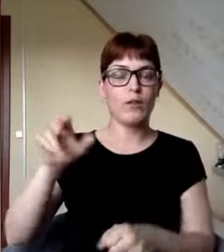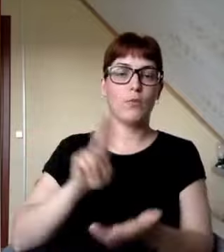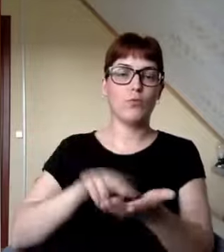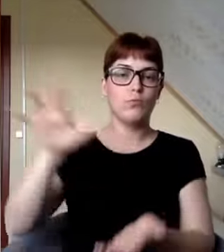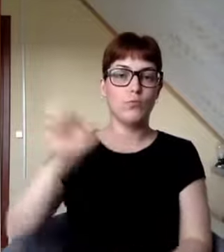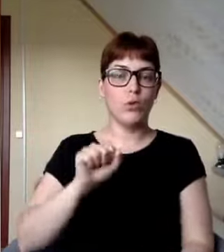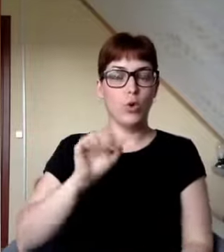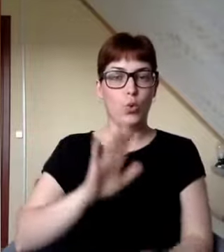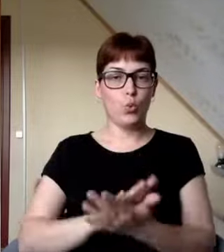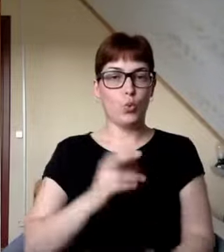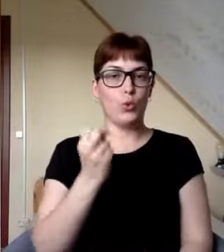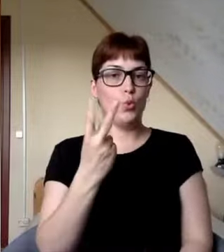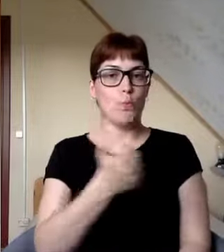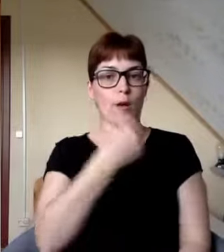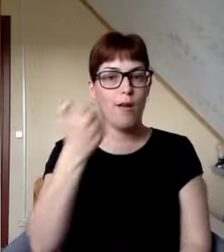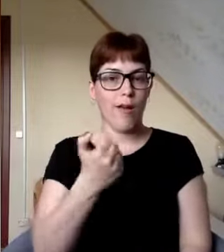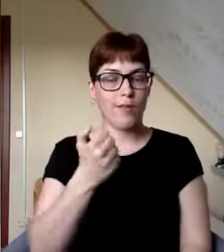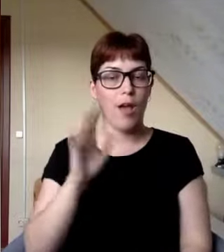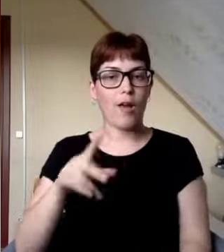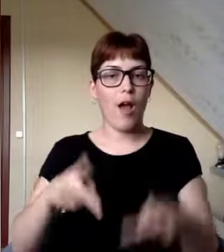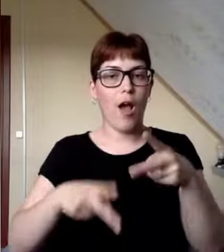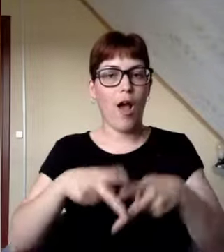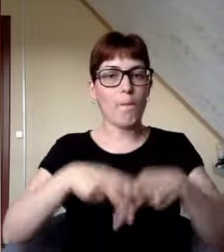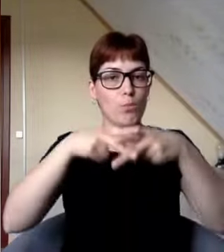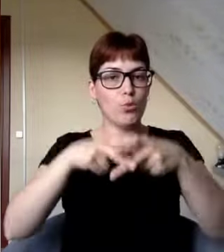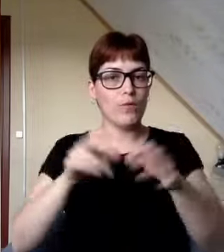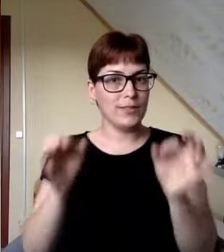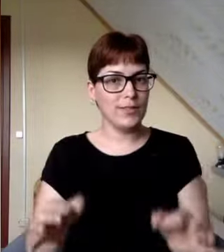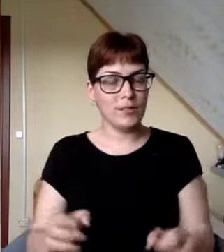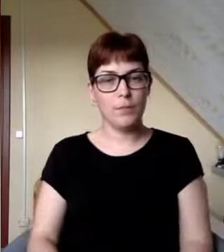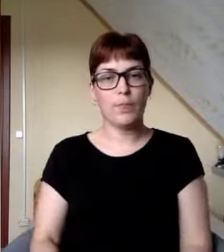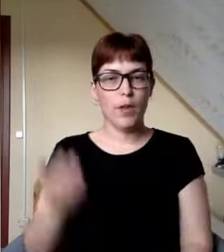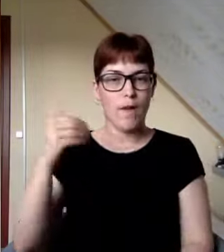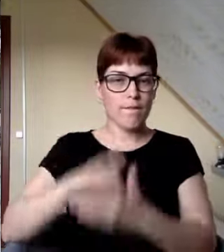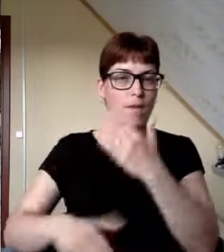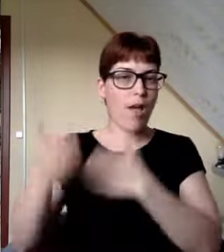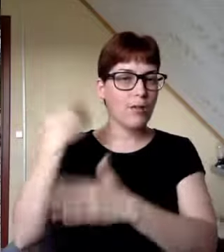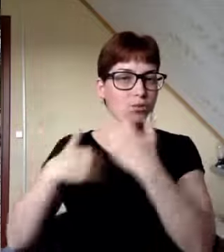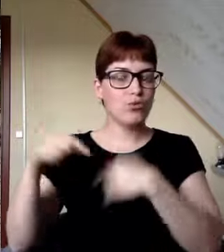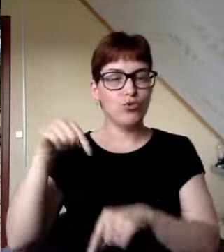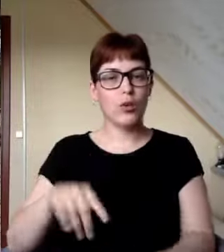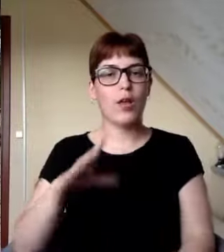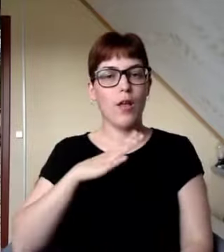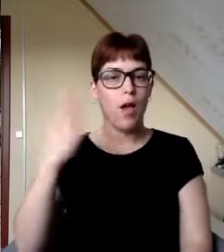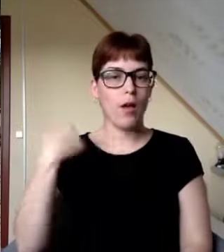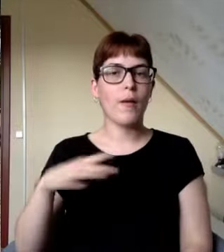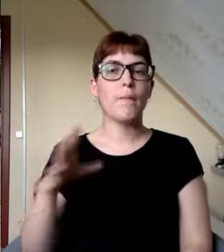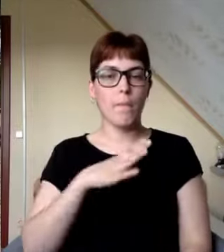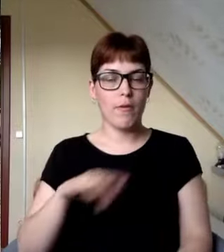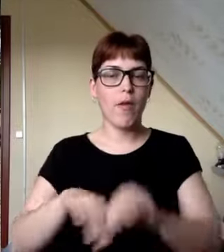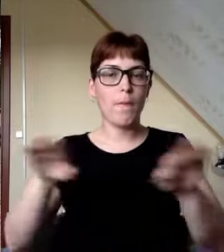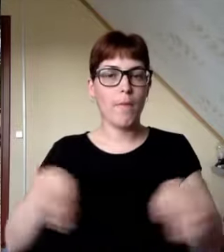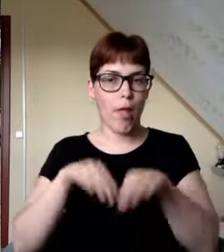iznomājas uz 12 gadiem ar abūmas tiesībām. Vēsturiski šeit ir bijusi